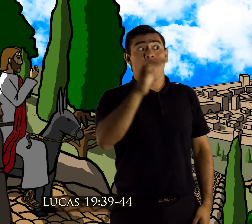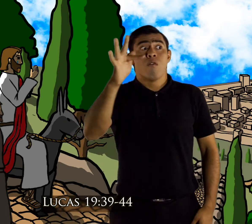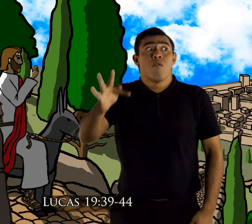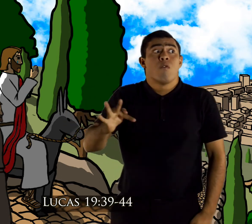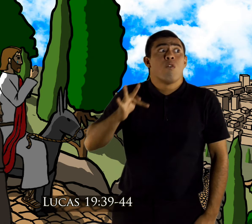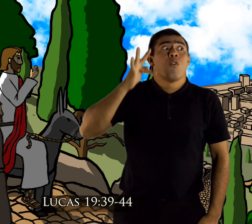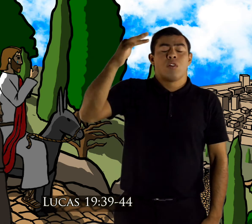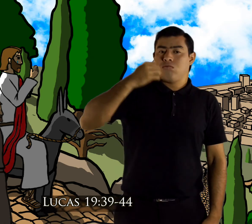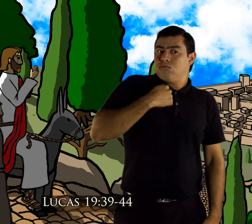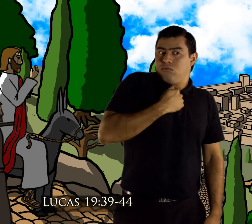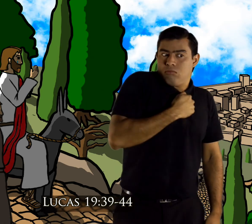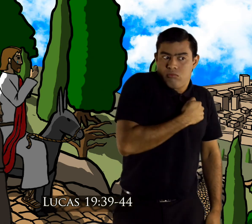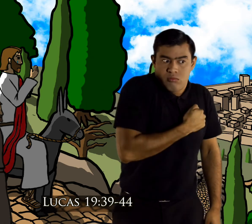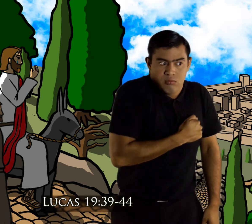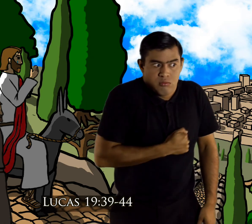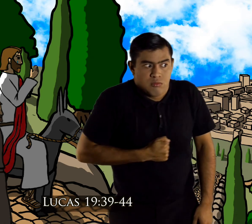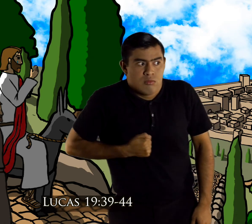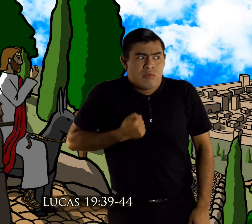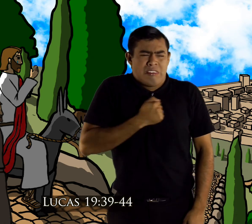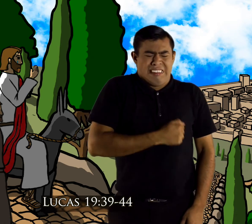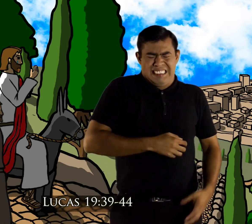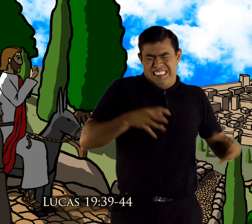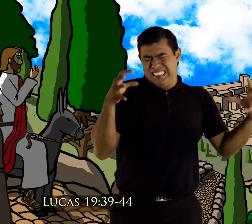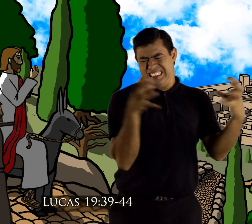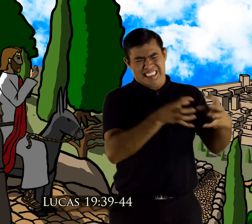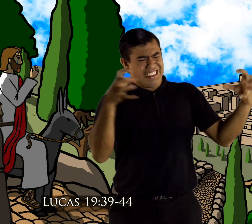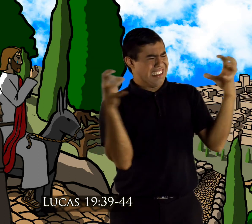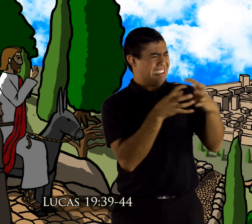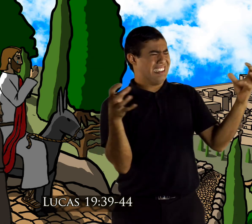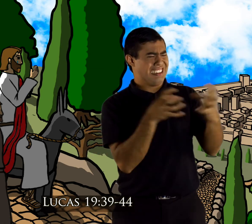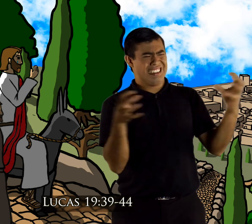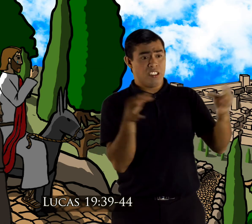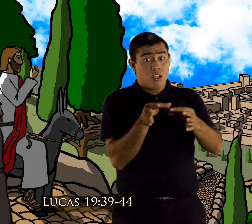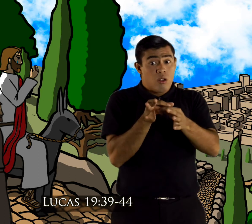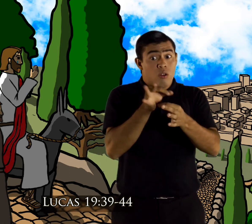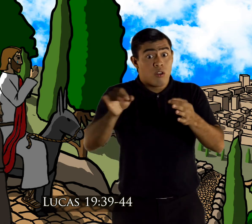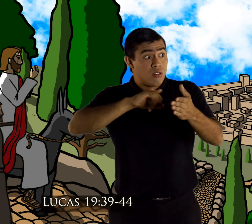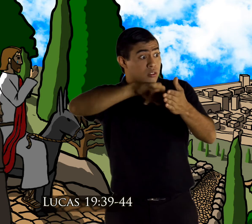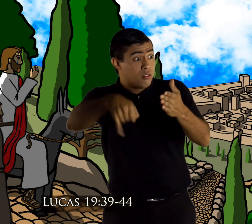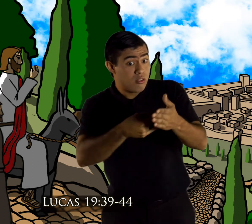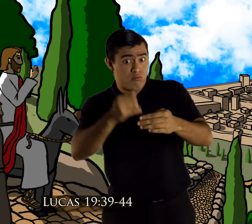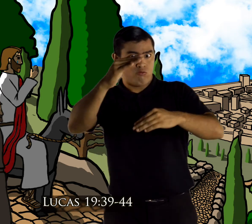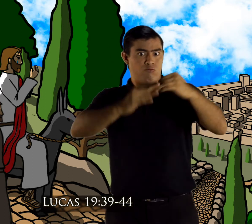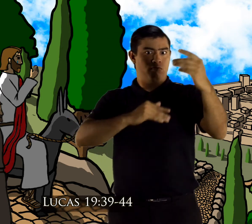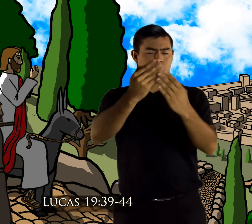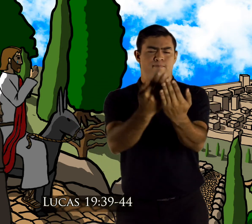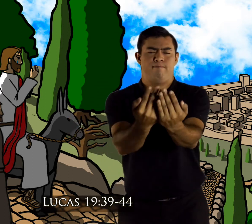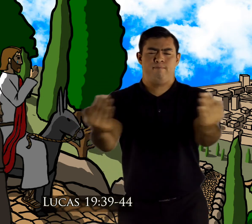las murallas de Jerusalén, pero no podrán y quedarán atrapadas. Otras personas vendrán y los matarán